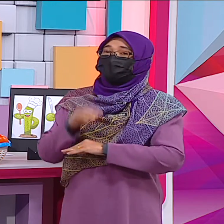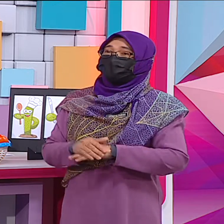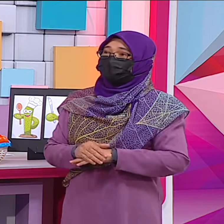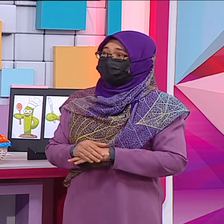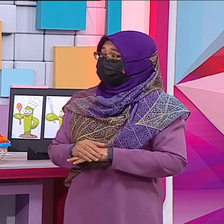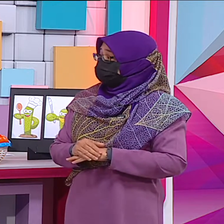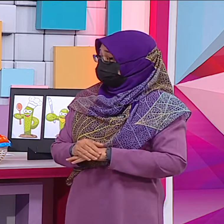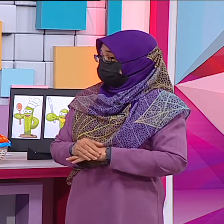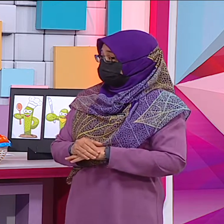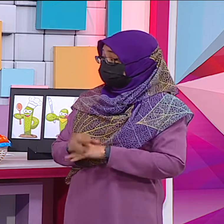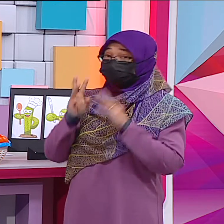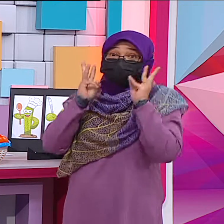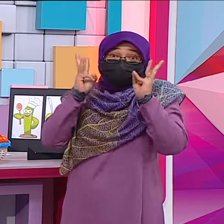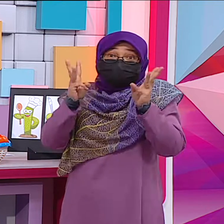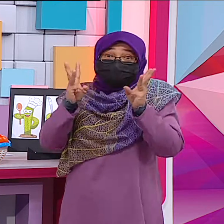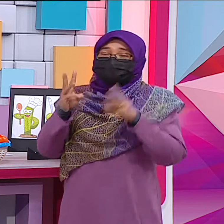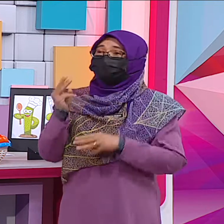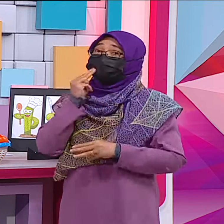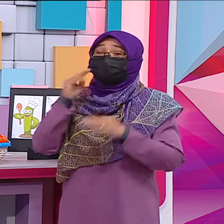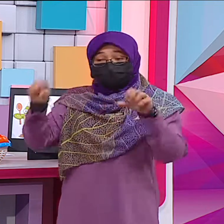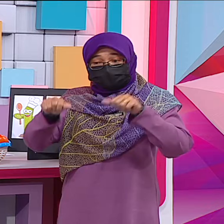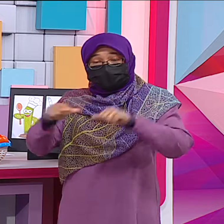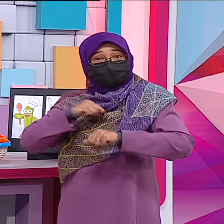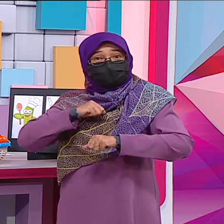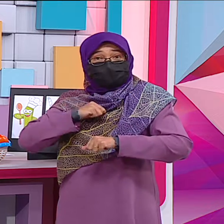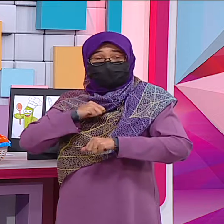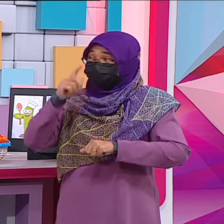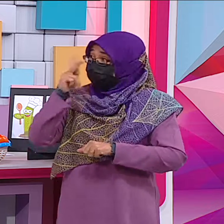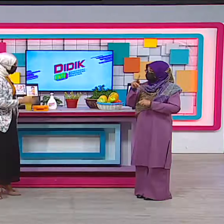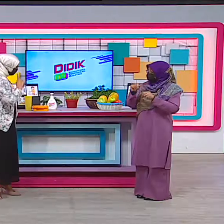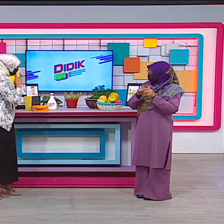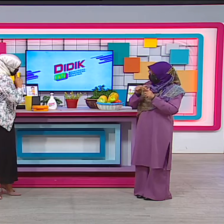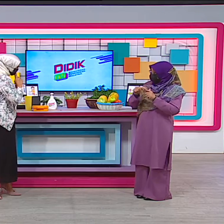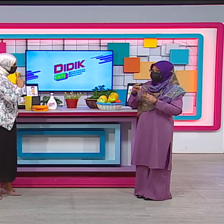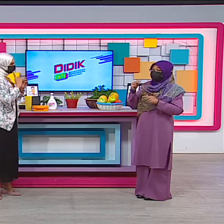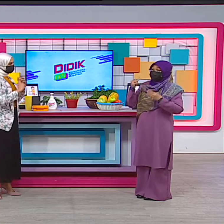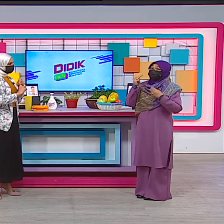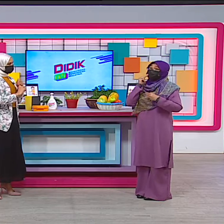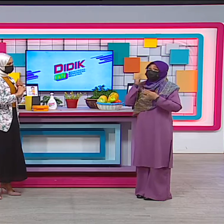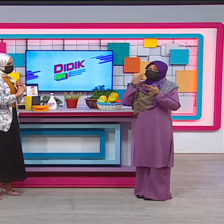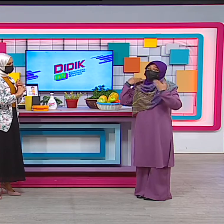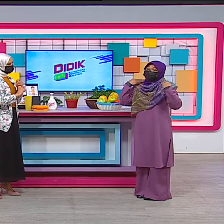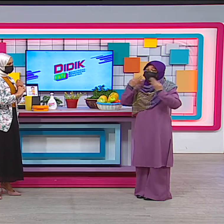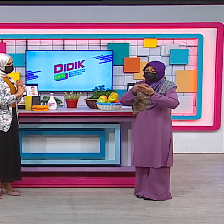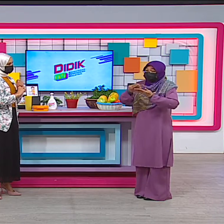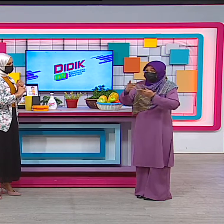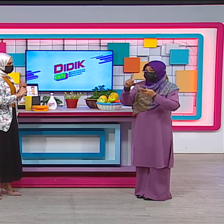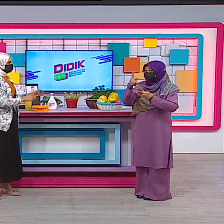ah ah bila masak sendiri ke atau Mira beli-beli